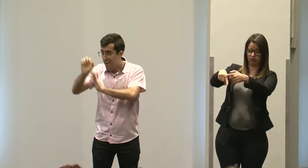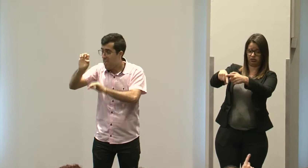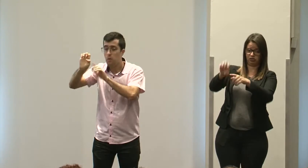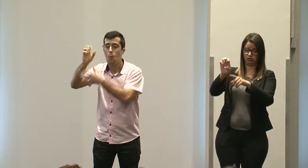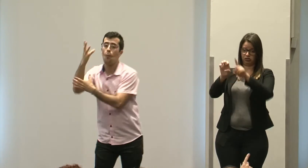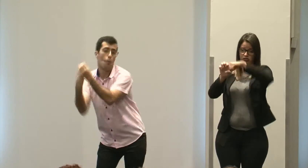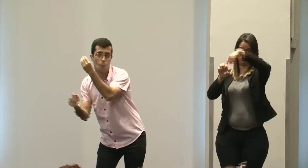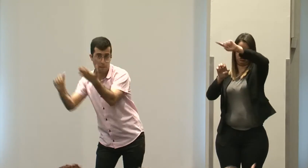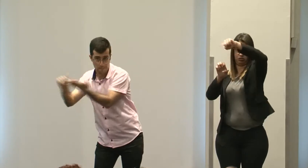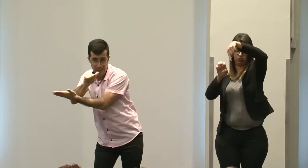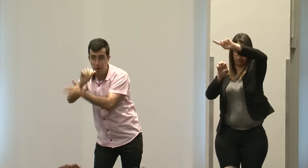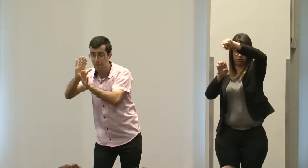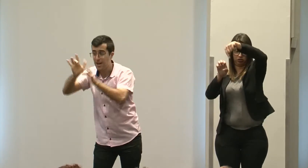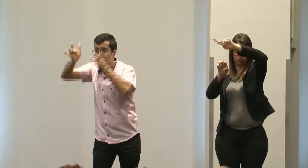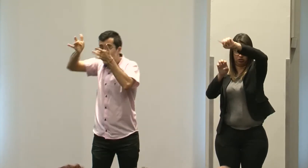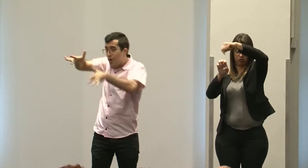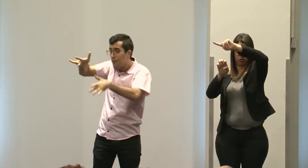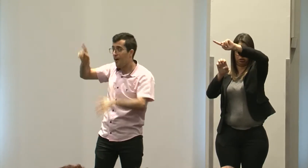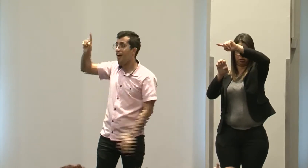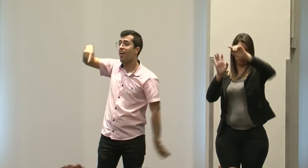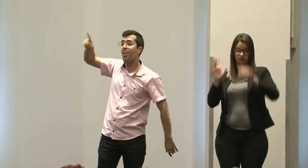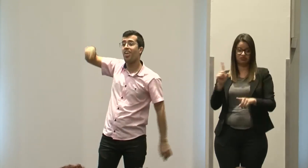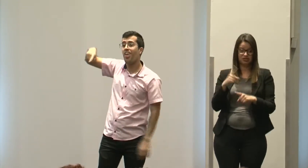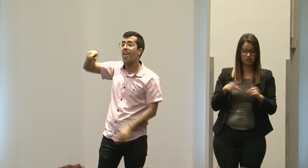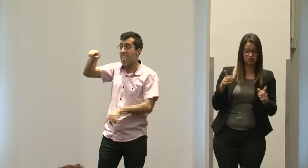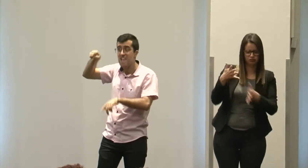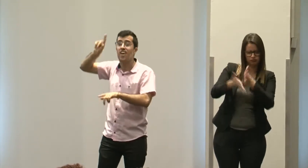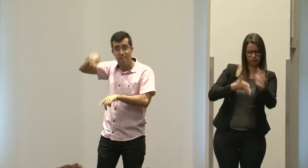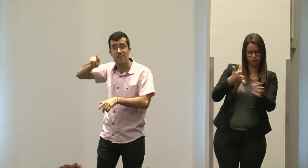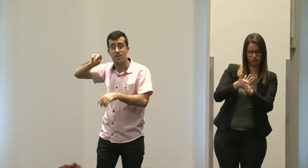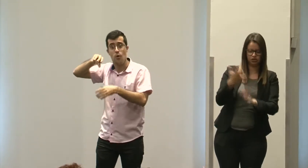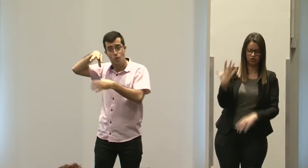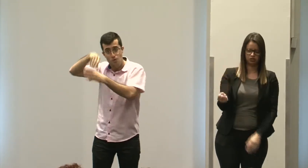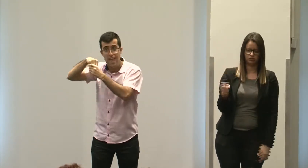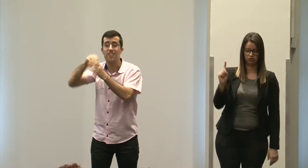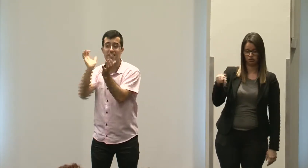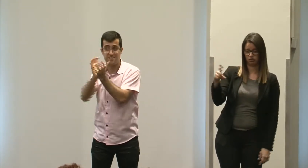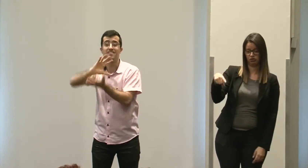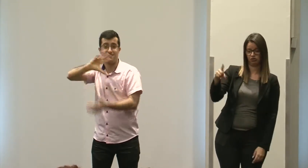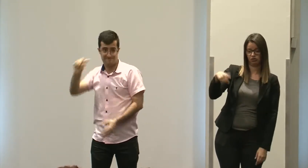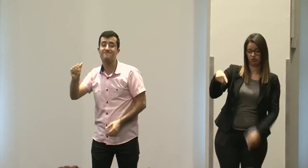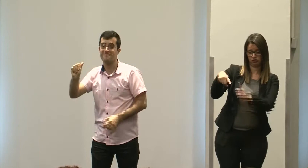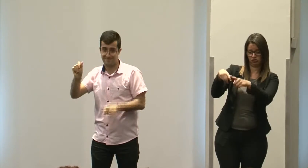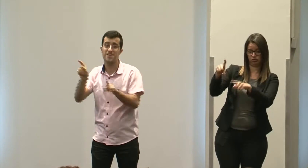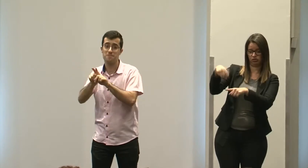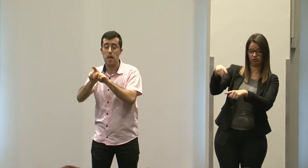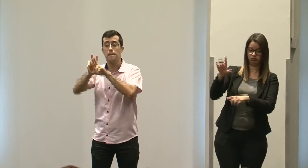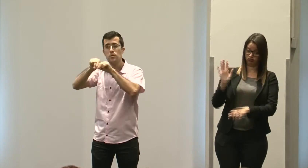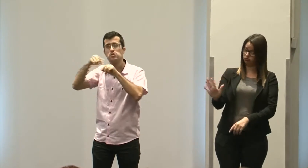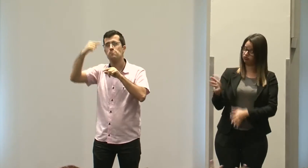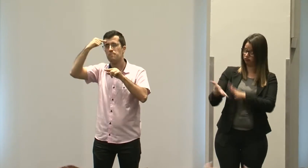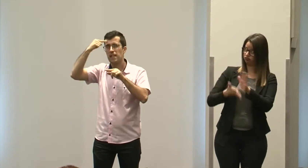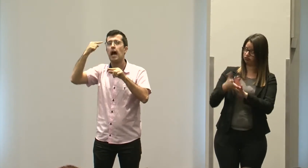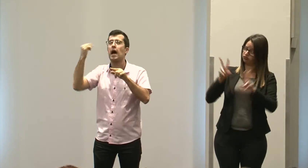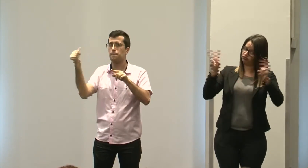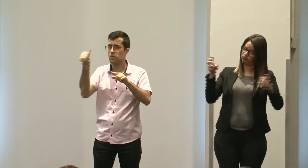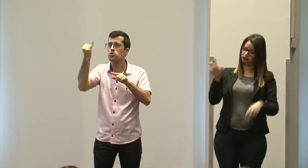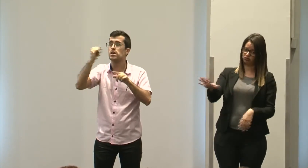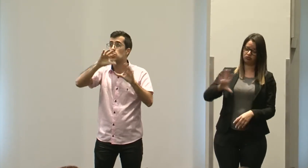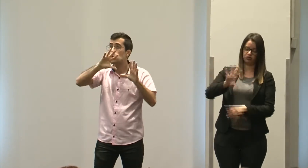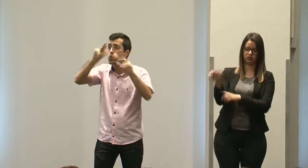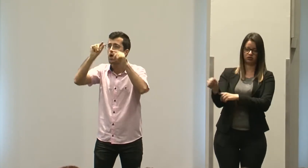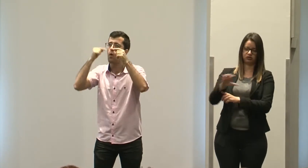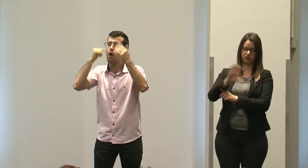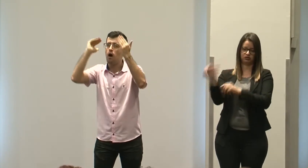demarcamos o sinal tem um acento agudo ali. Então, existe um apagamento da letra E, da vogal E, mas o